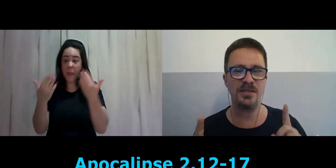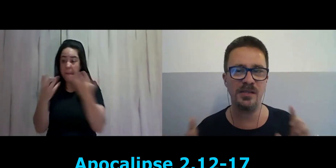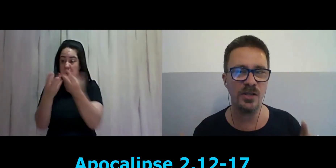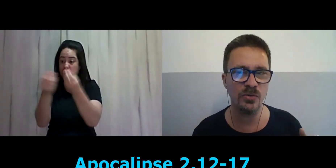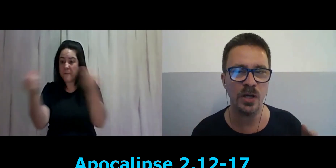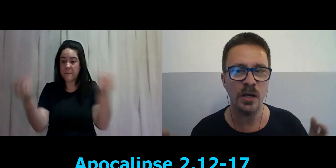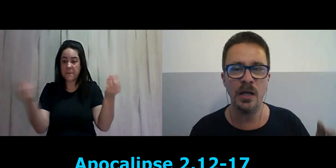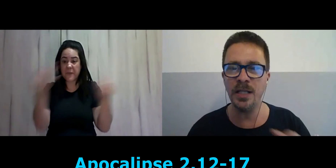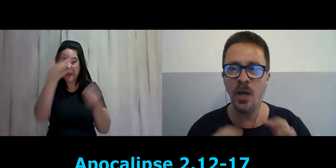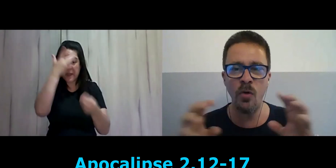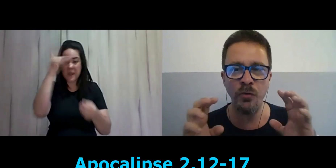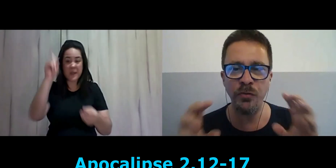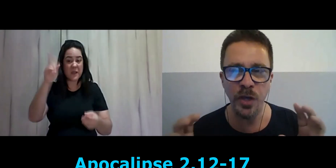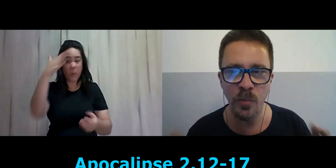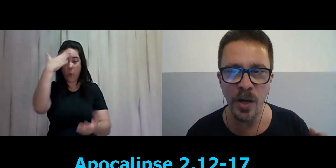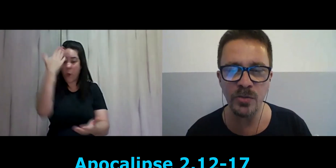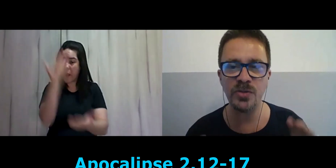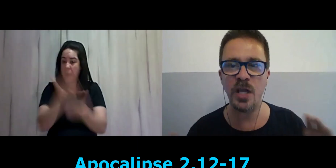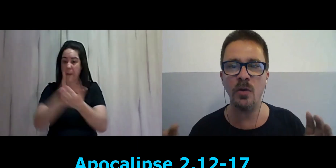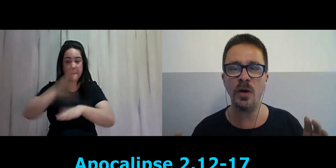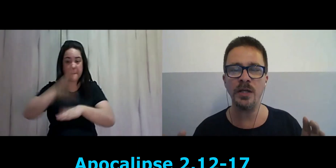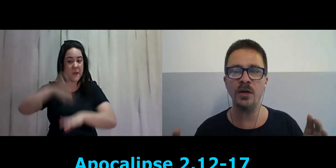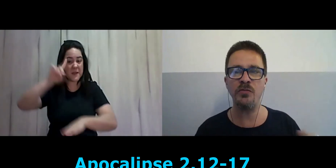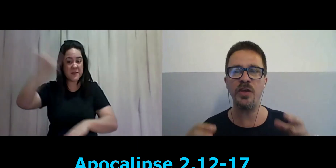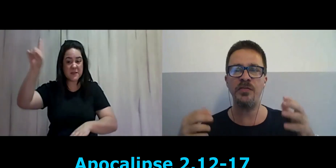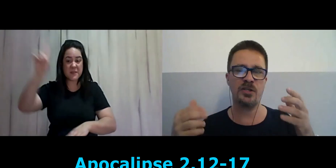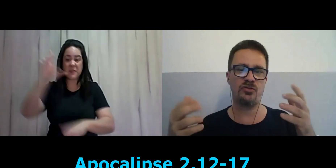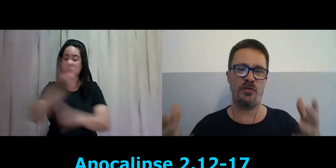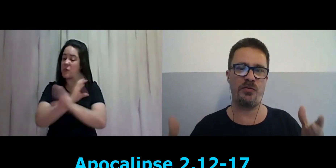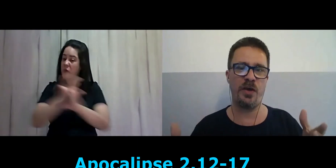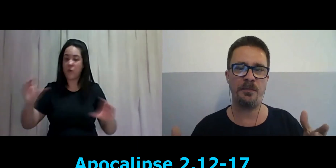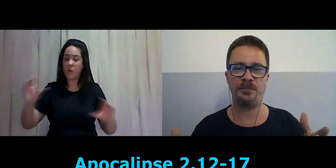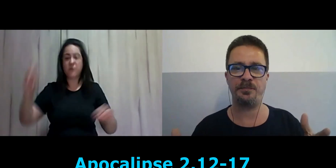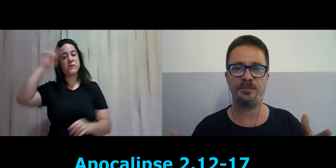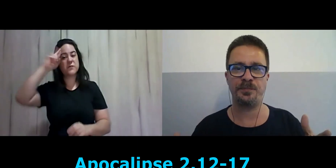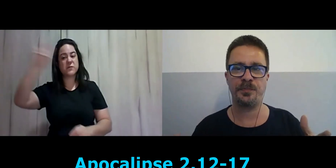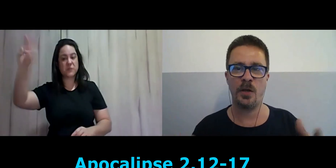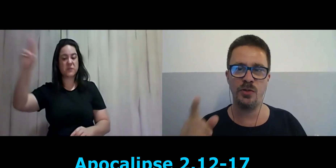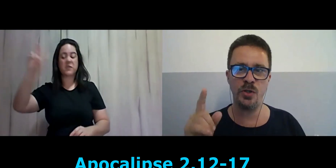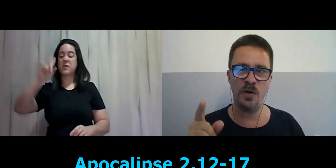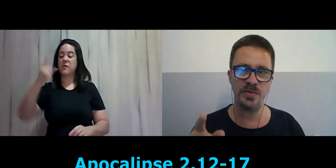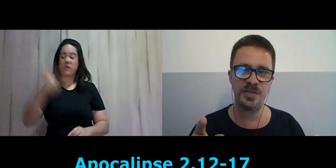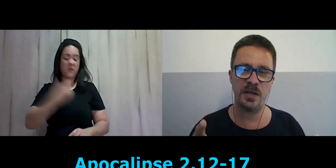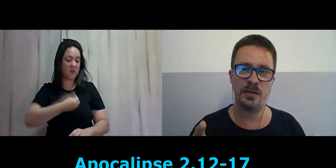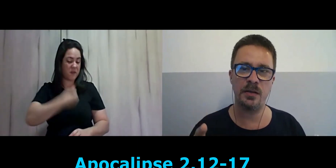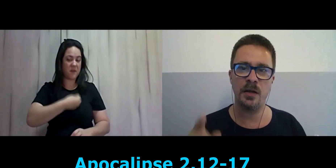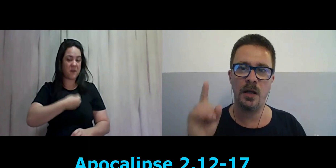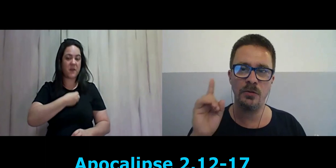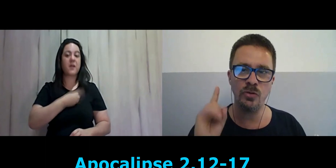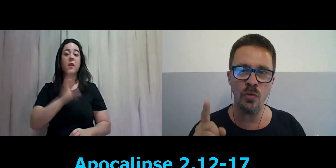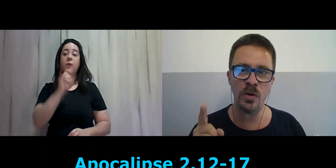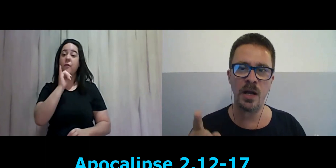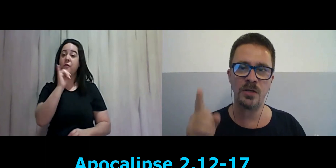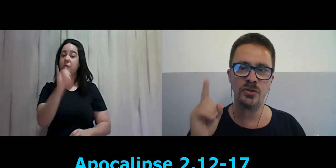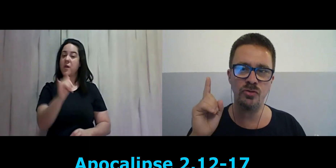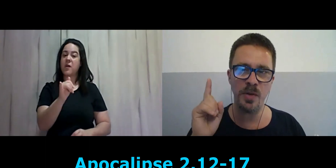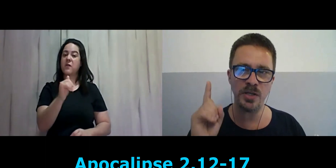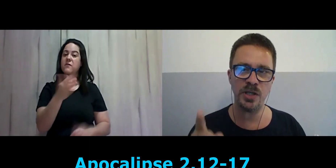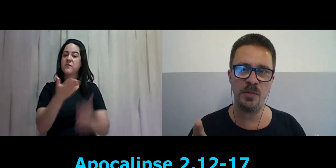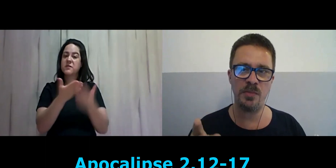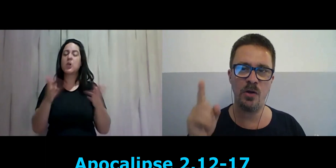creem mais em Deus, não confiam mais no Senhor e não vivem a sua fé, eu digo a você,